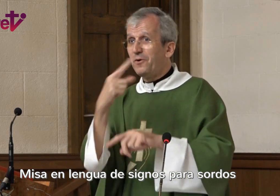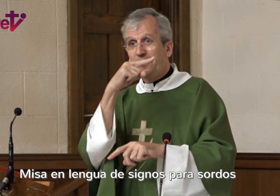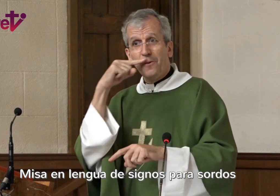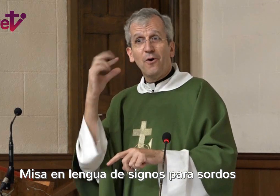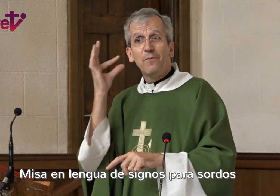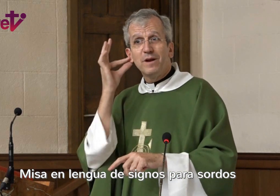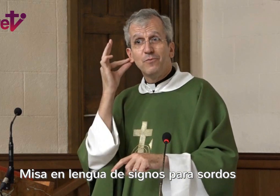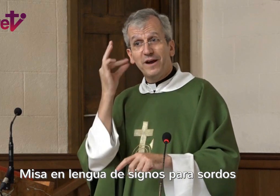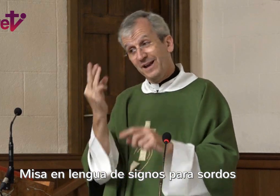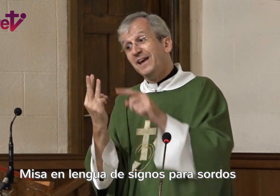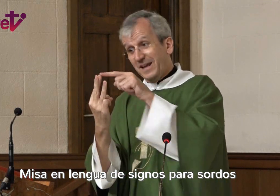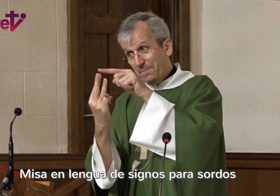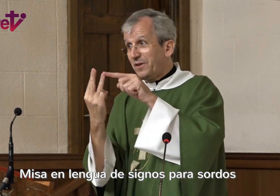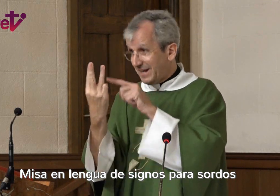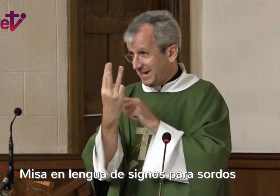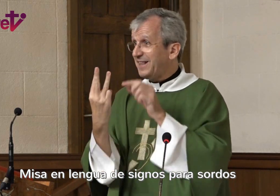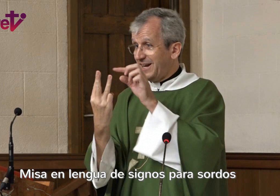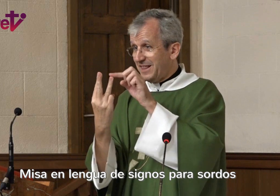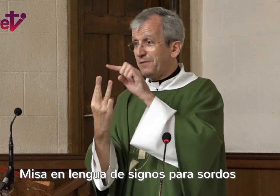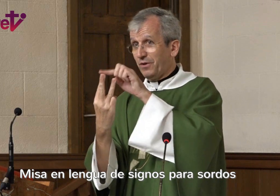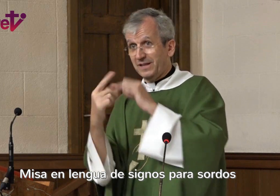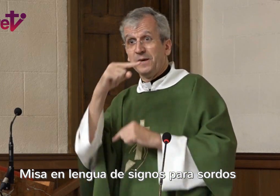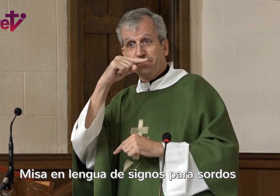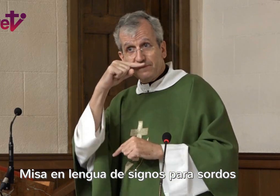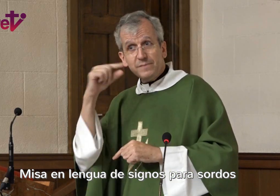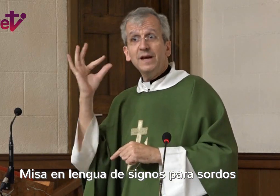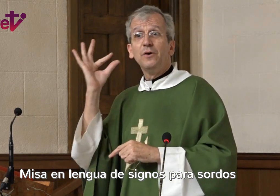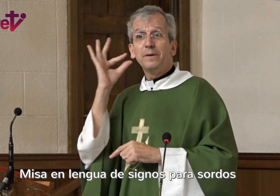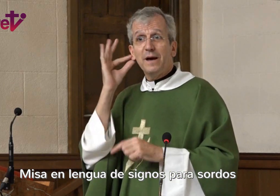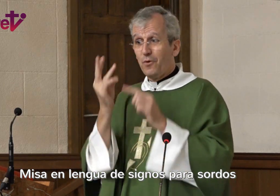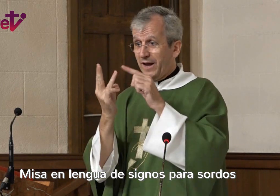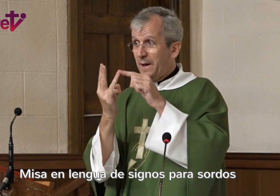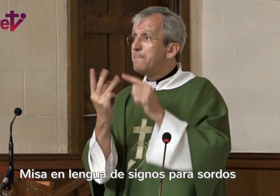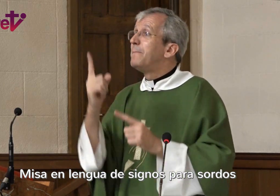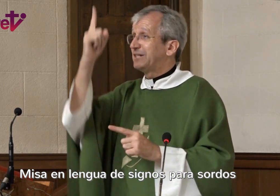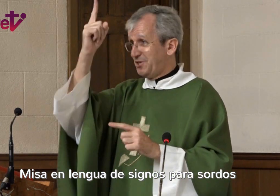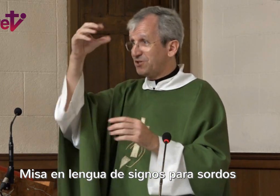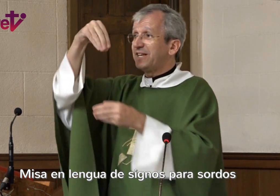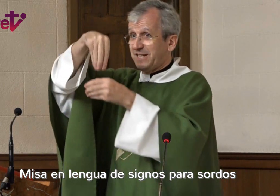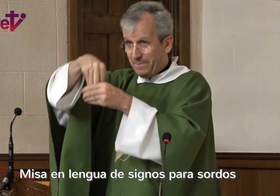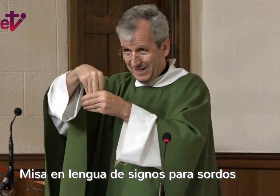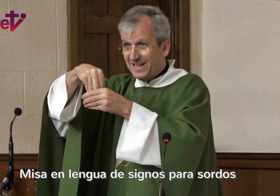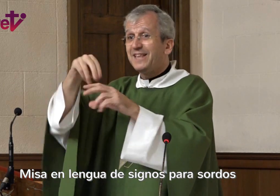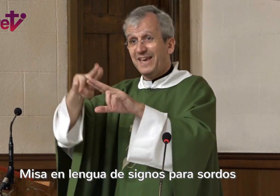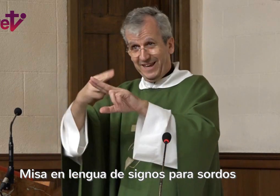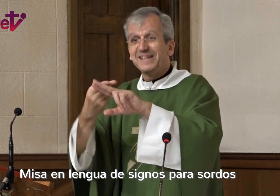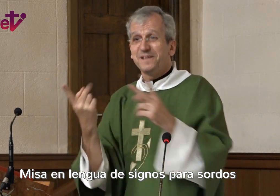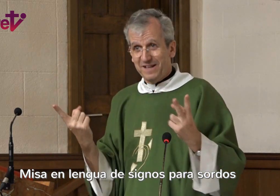matrimonio hombre y mujer que podría ser Trinidad porque es el hombre y la mujer más Dios que está presente en ese